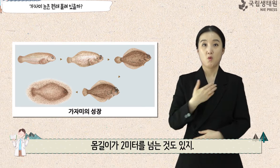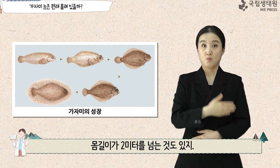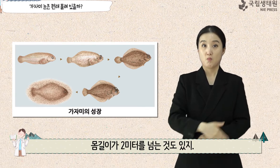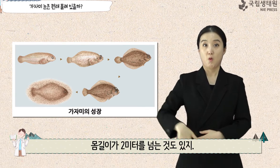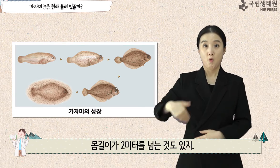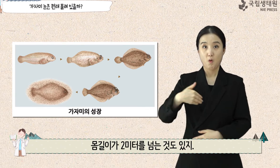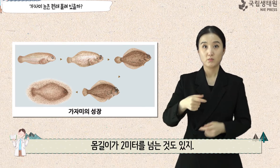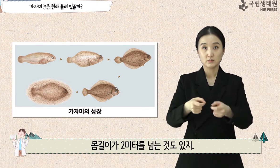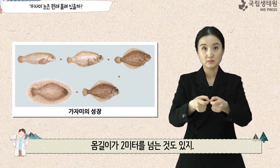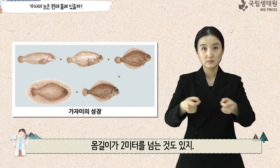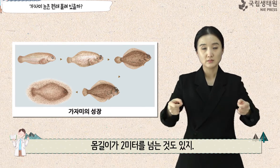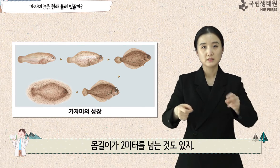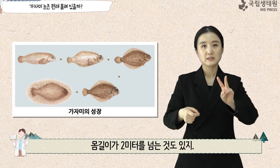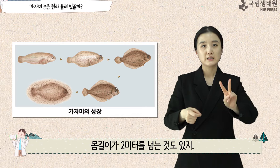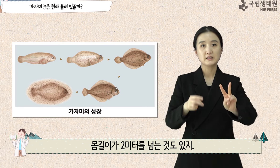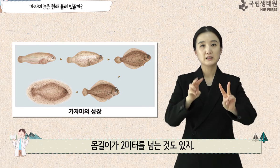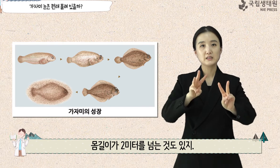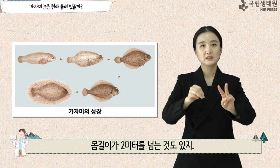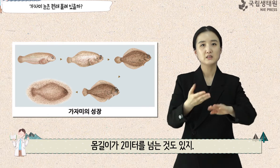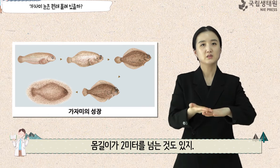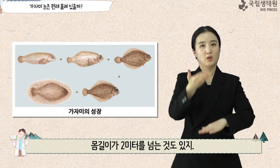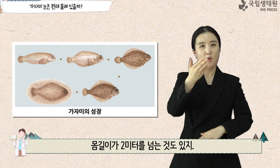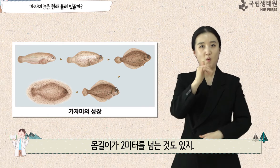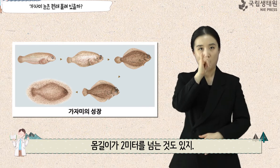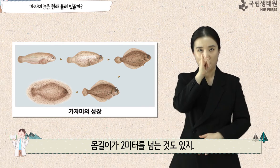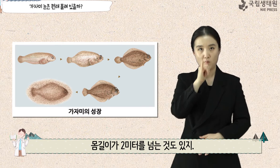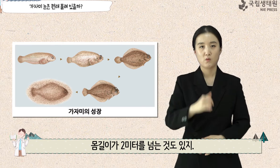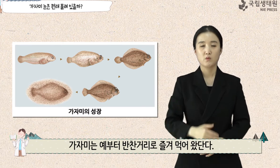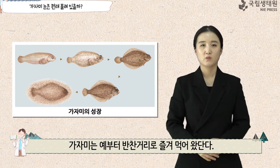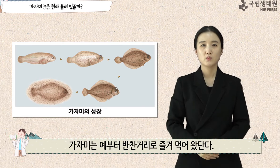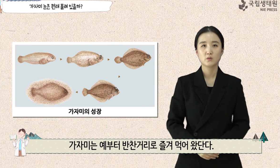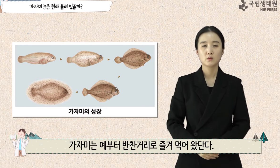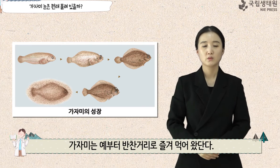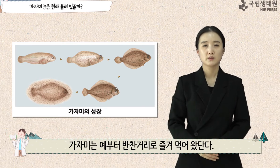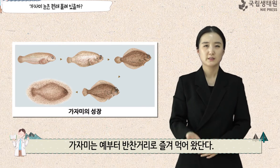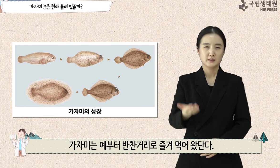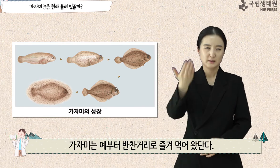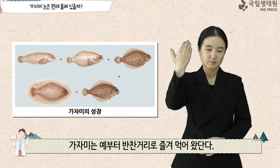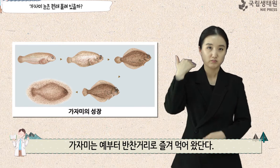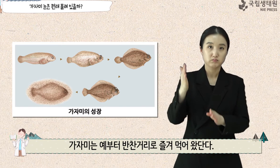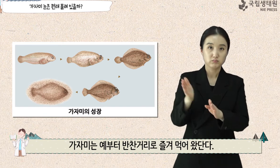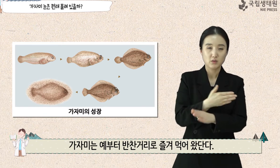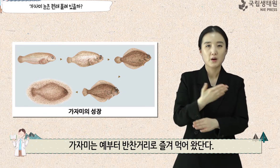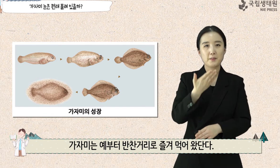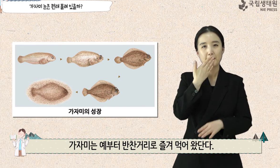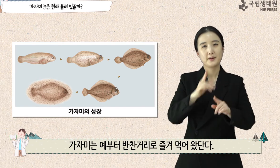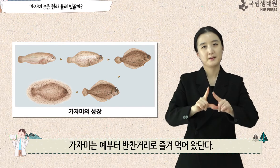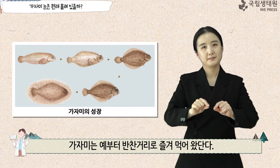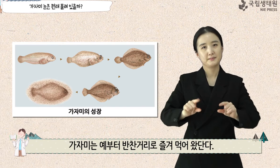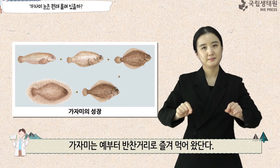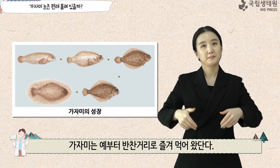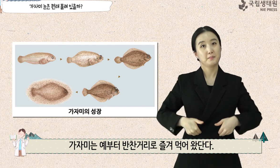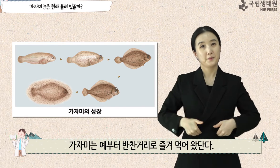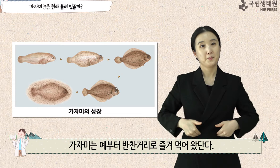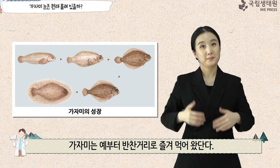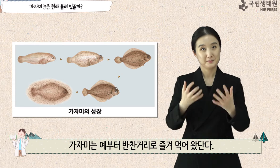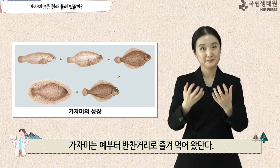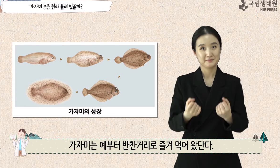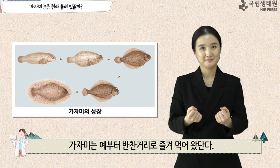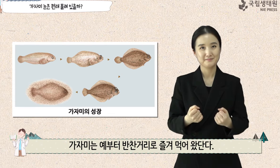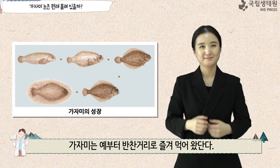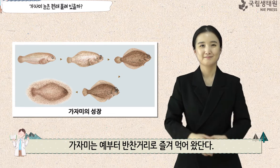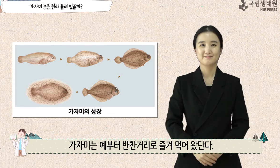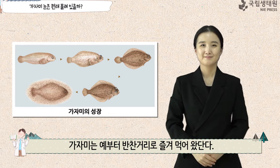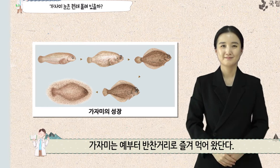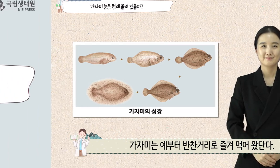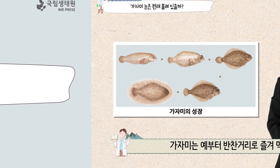몸 길이가 2미터를 넘는 것도 있지. 가자미는 예부터 반찬거리로 즐겨